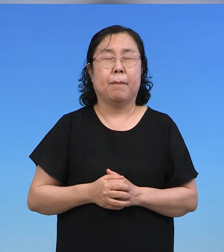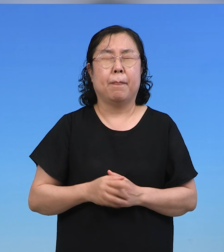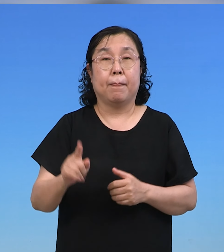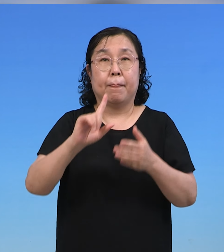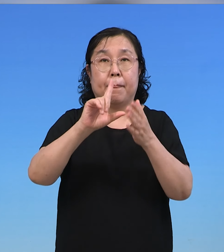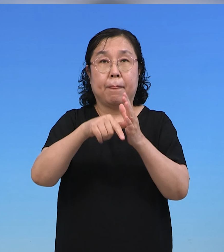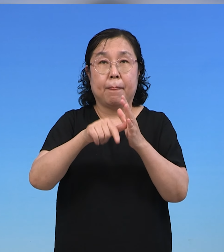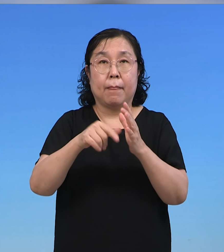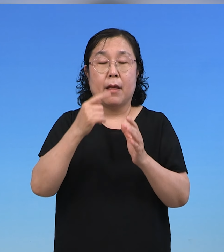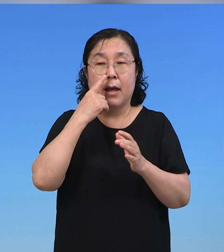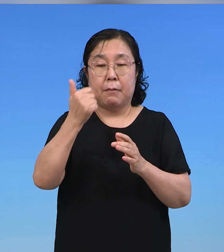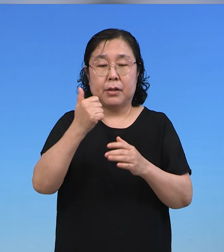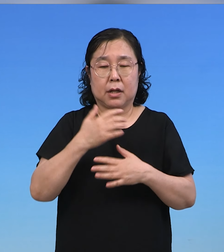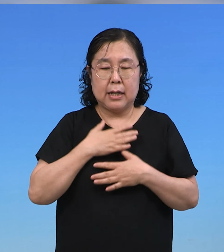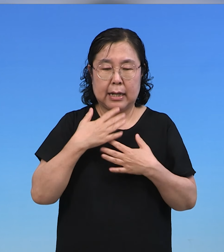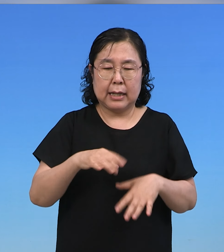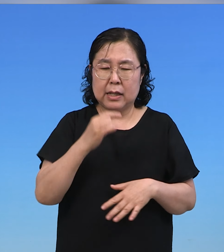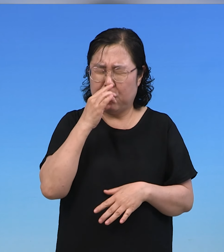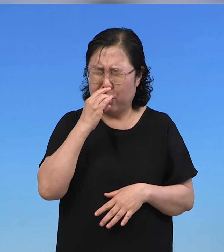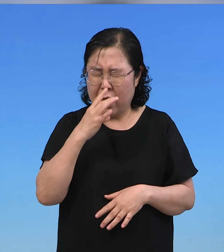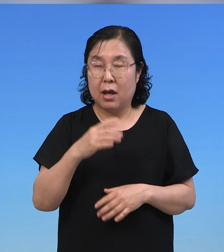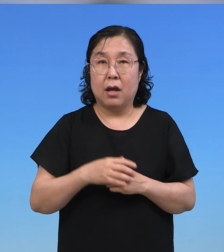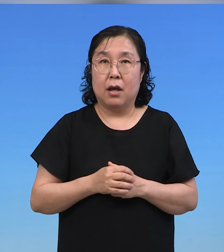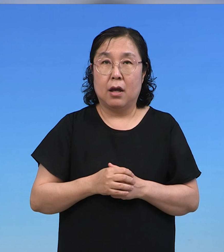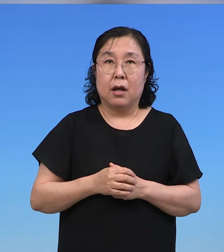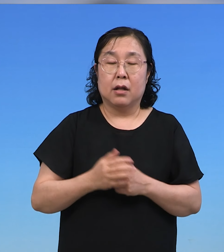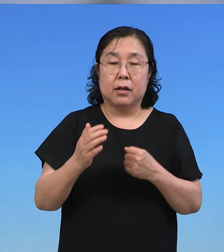로마나, 아버지가 그렇게 약해서 어떡할 거예요.